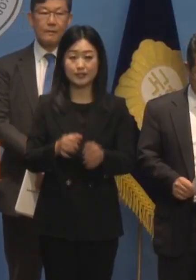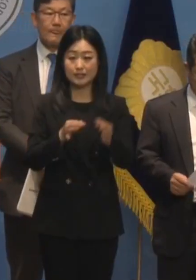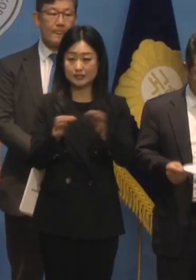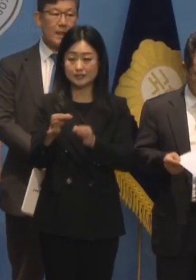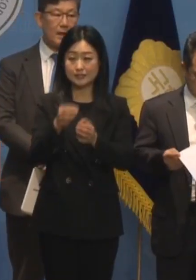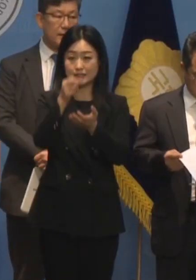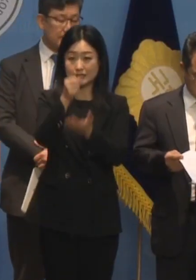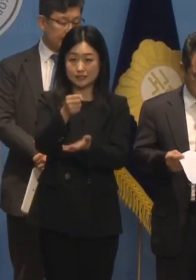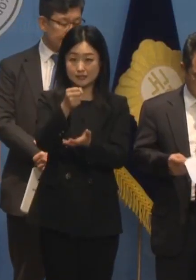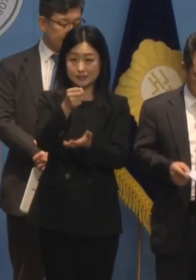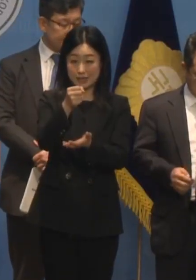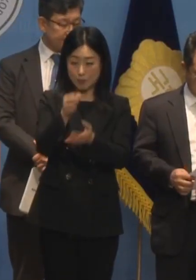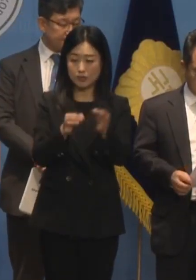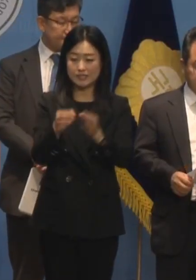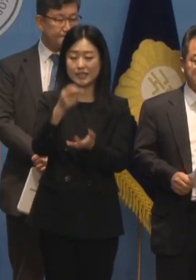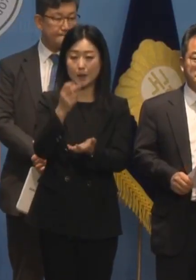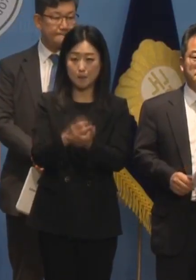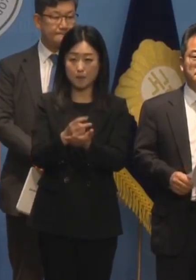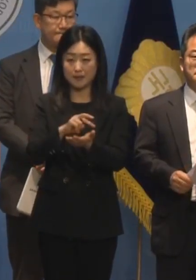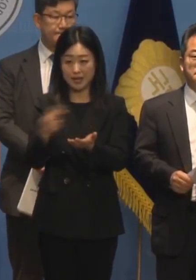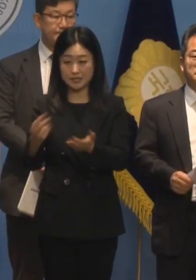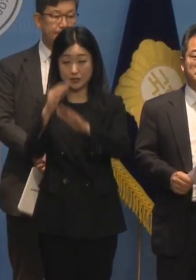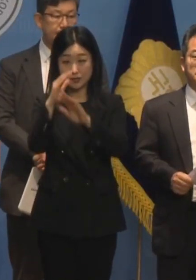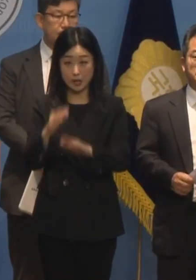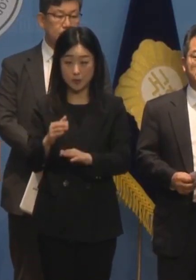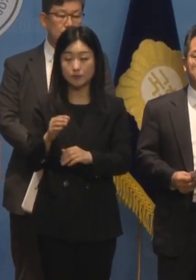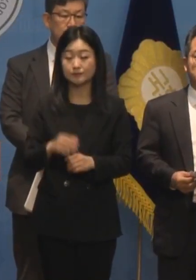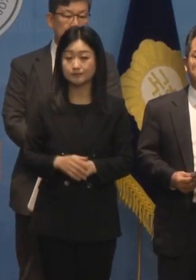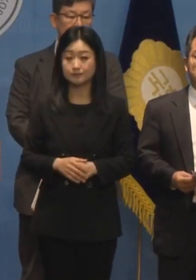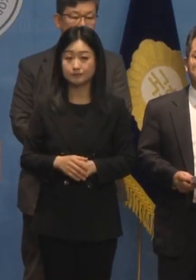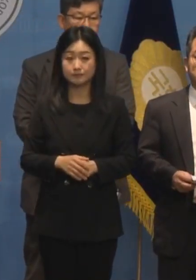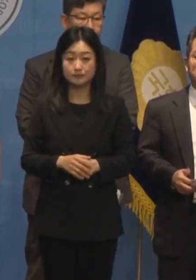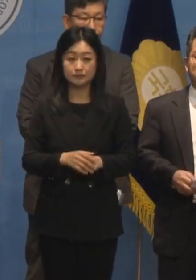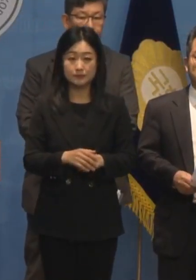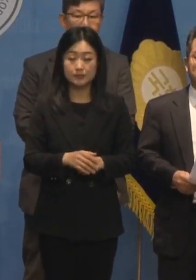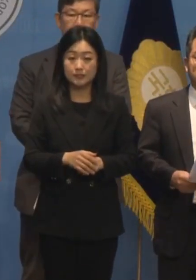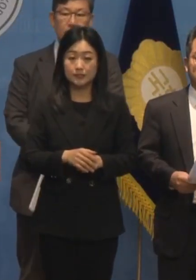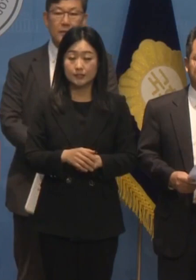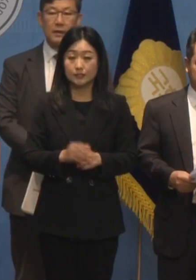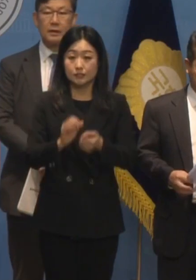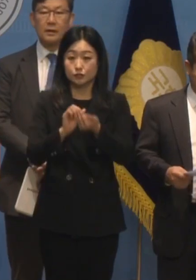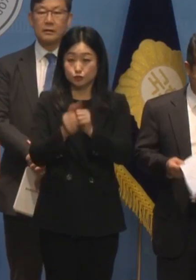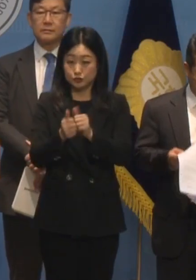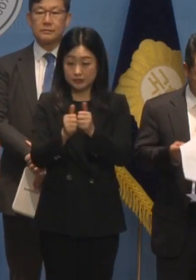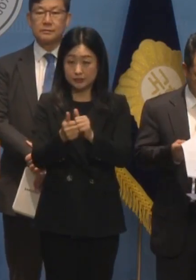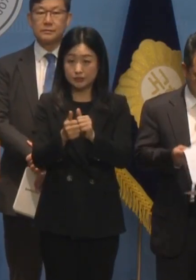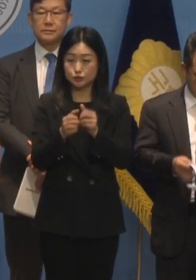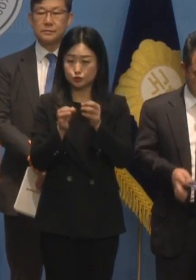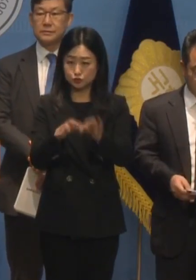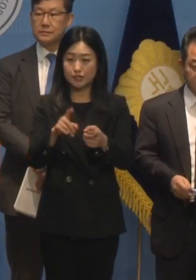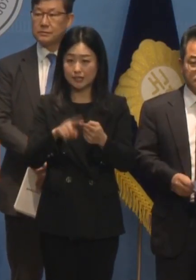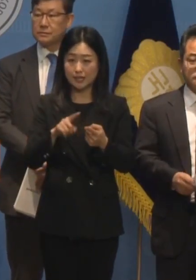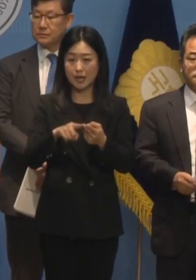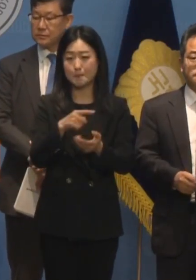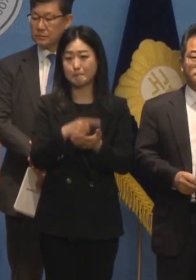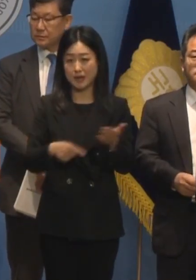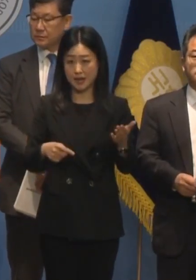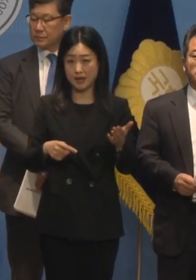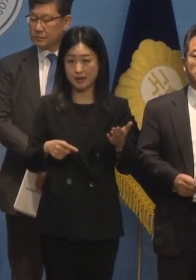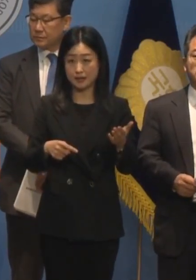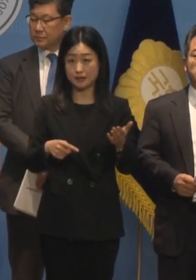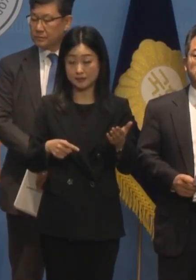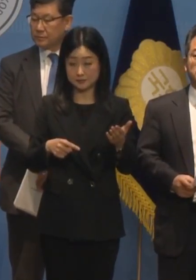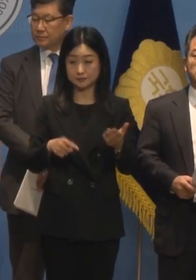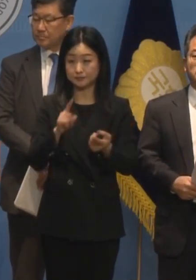자본시장법 개정안이 지금까지 반복되고 있는 조직 재편 과정에서의 우량주를 불량주를 만드는